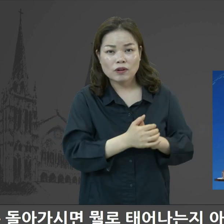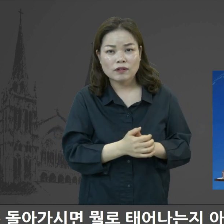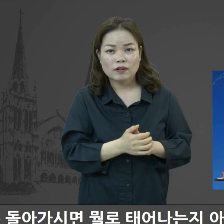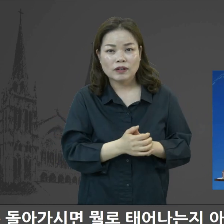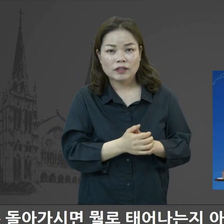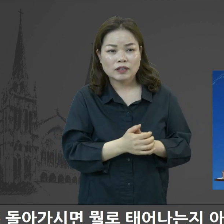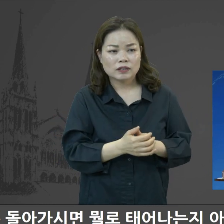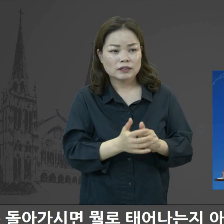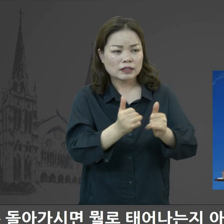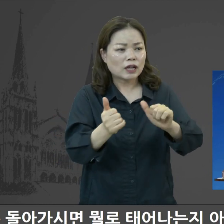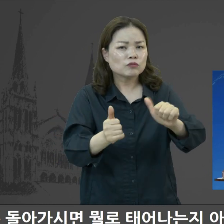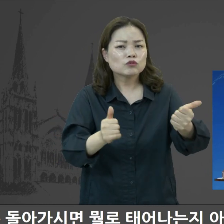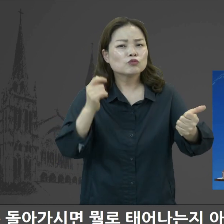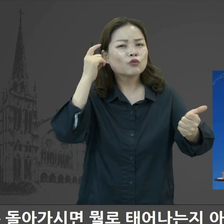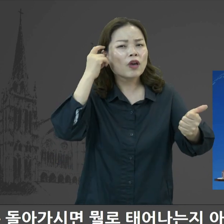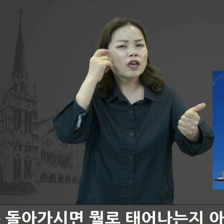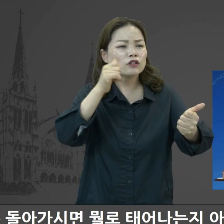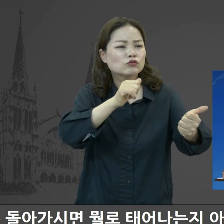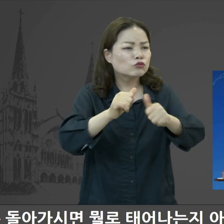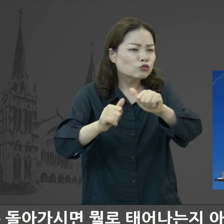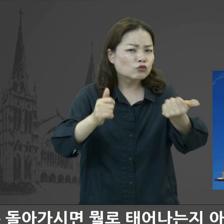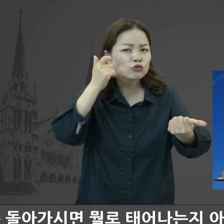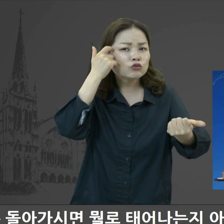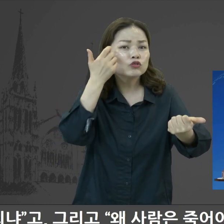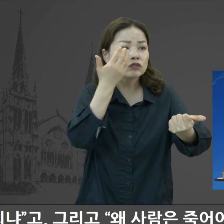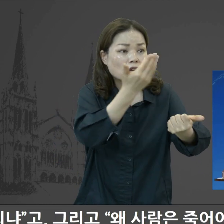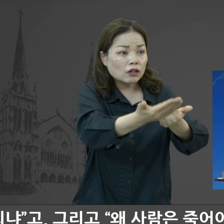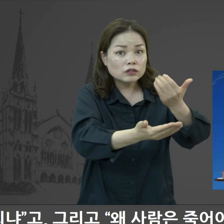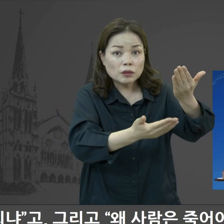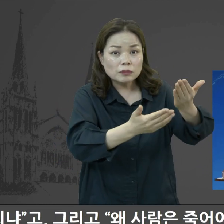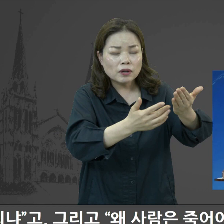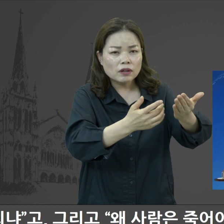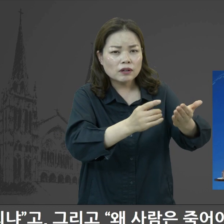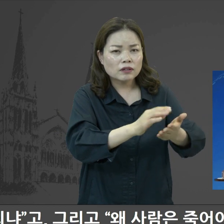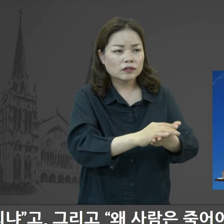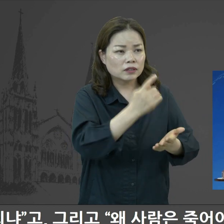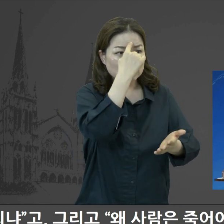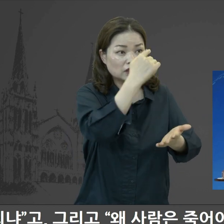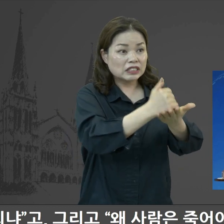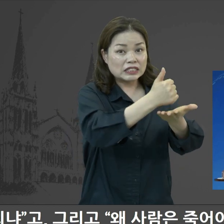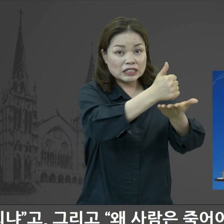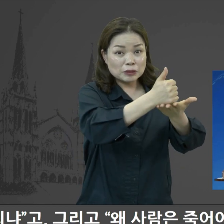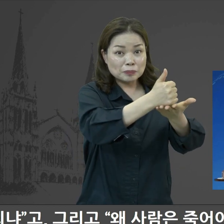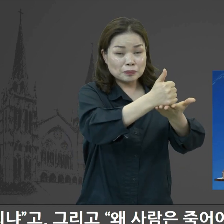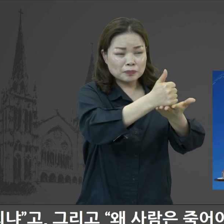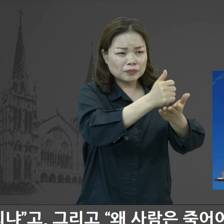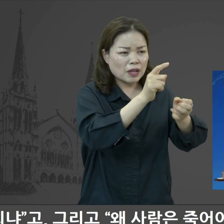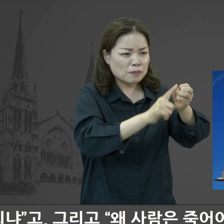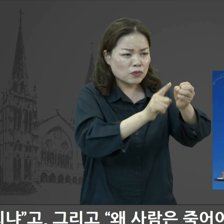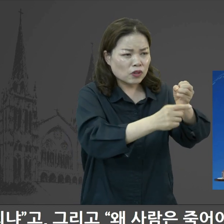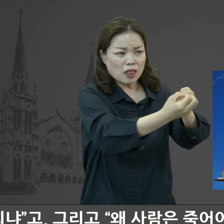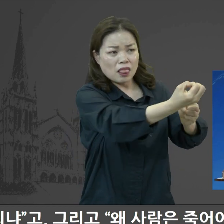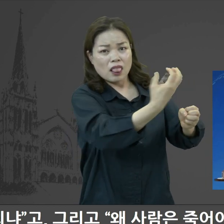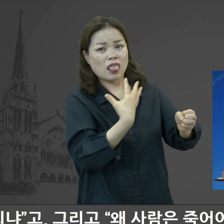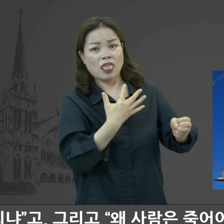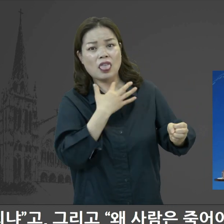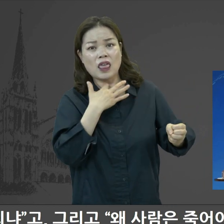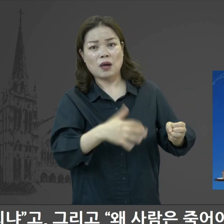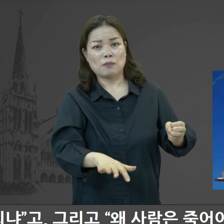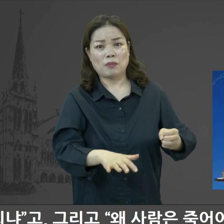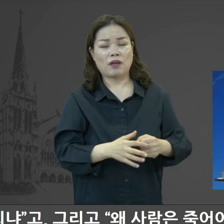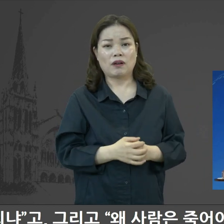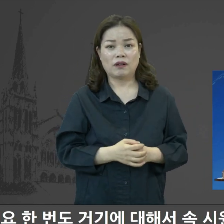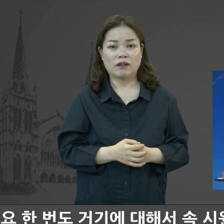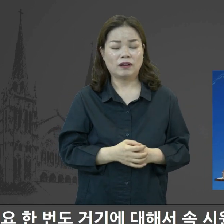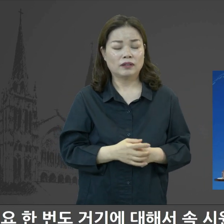왜 사람은 죽어야 되냐고. 제가 그런 거 질문하면요 한 분도 거기에 대해서 속 시원하게 대답해 주는 분을